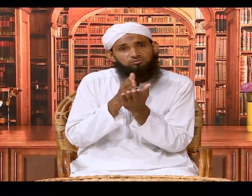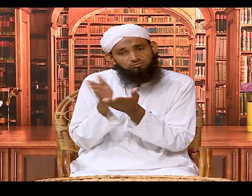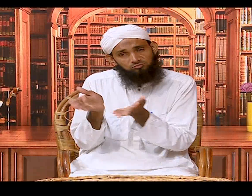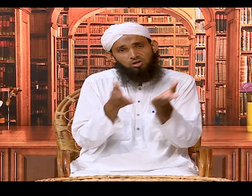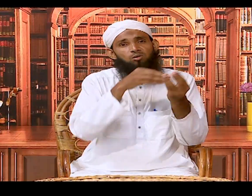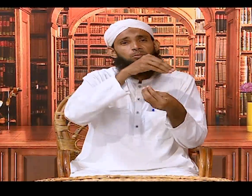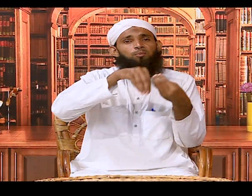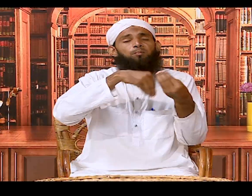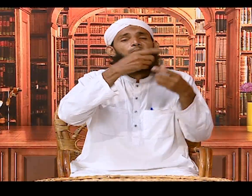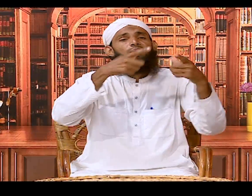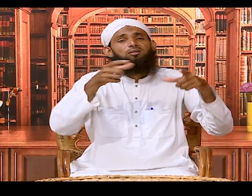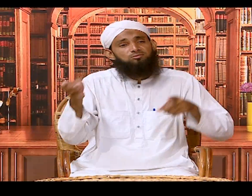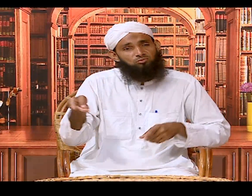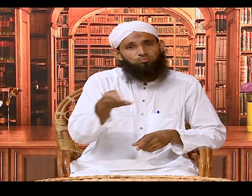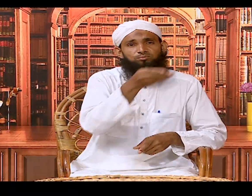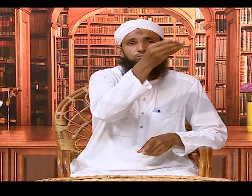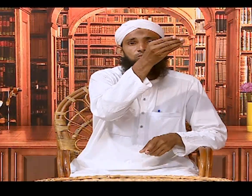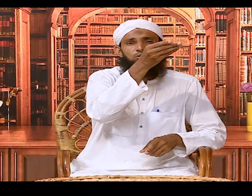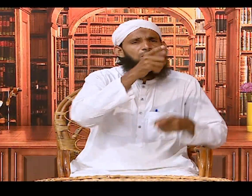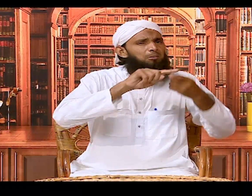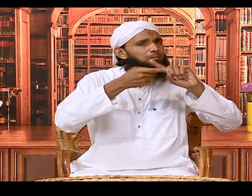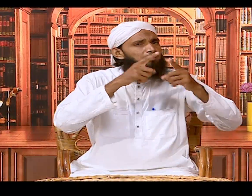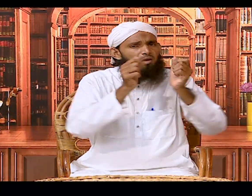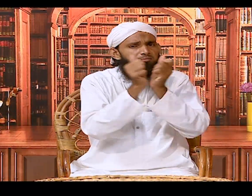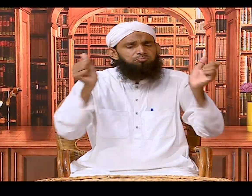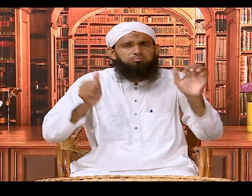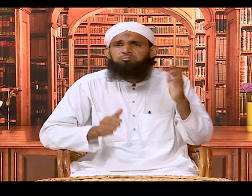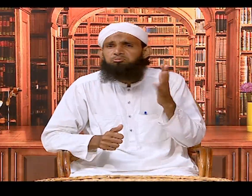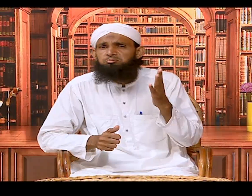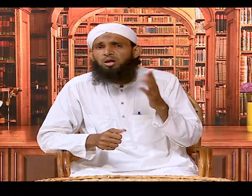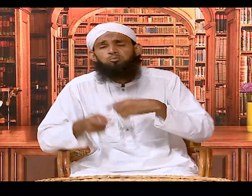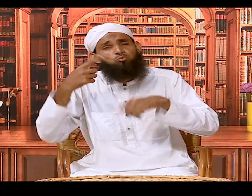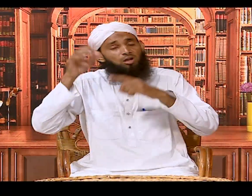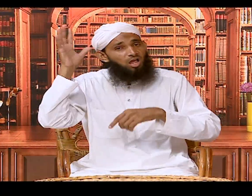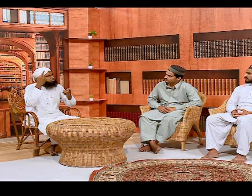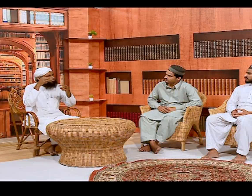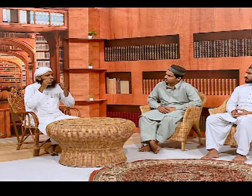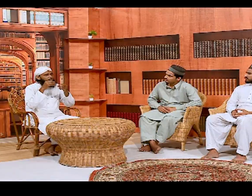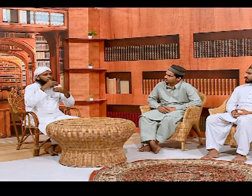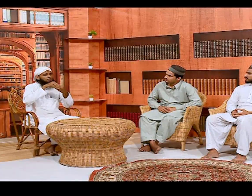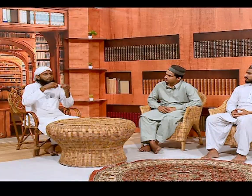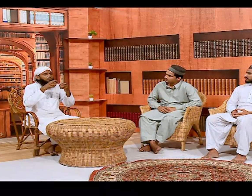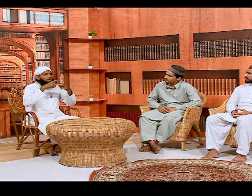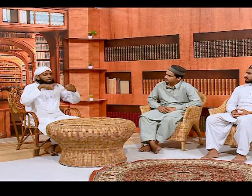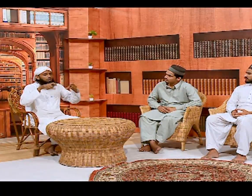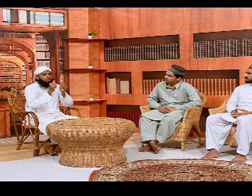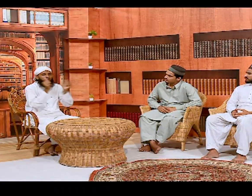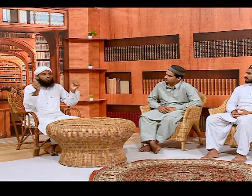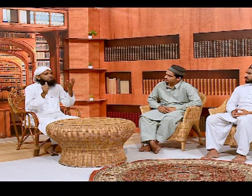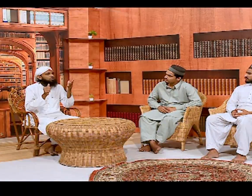کو سفیر بنا کر مکہ مکرمہ روانہ فرمایا۔ اس وقت تک مکہ مکرمہ فتح نہیں ہوا تھا، مکہ مکرمہ پر کافروں کا